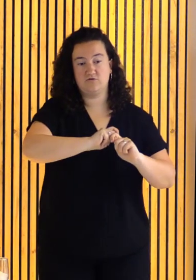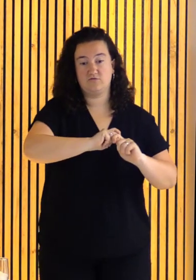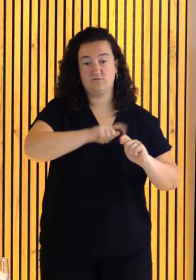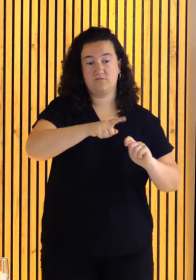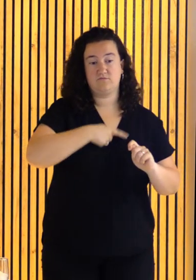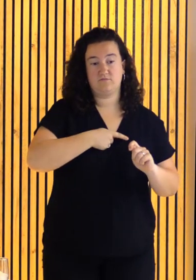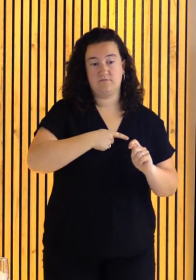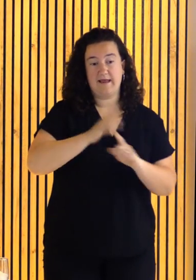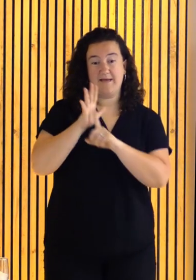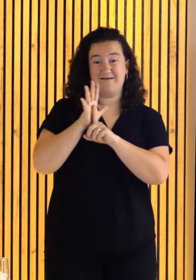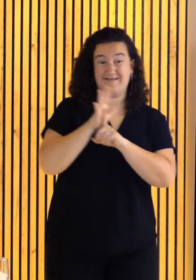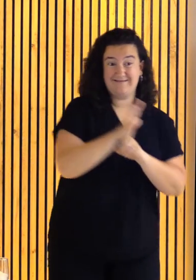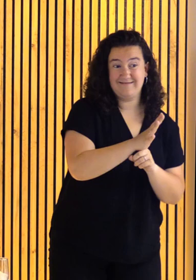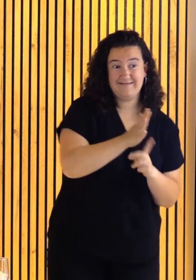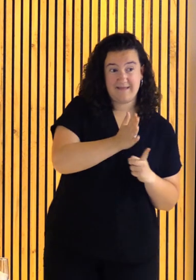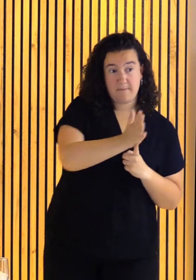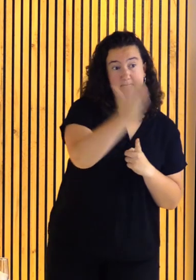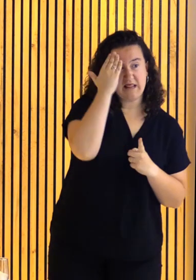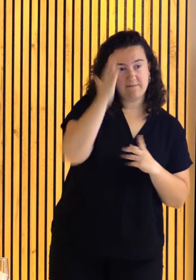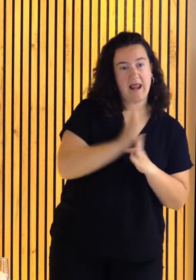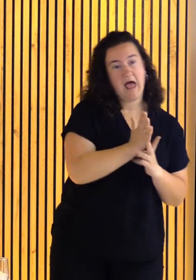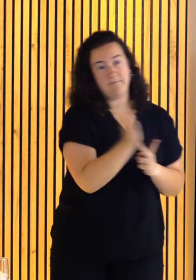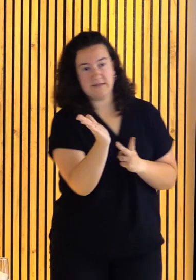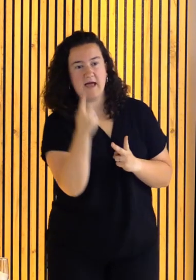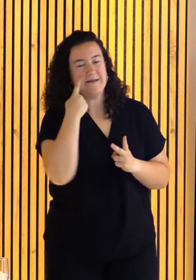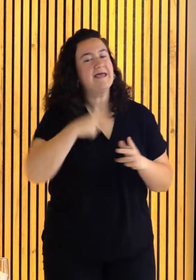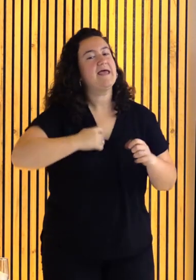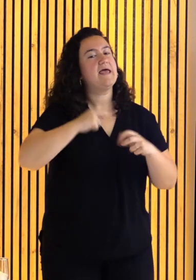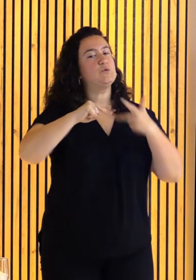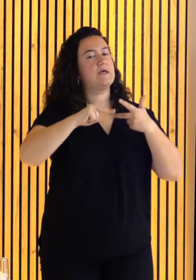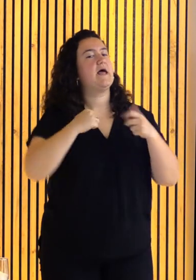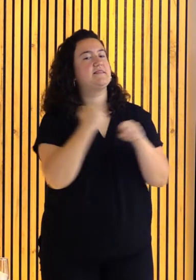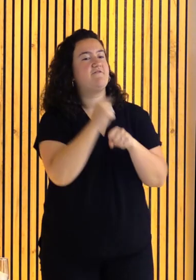zeukan zapalkuntza horretaz gain. Bueno, tailerren izenak diren moduan,